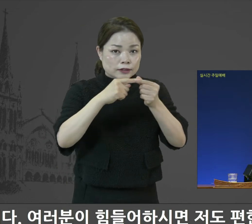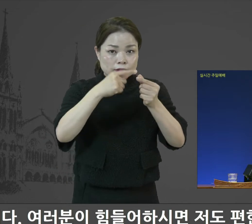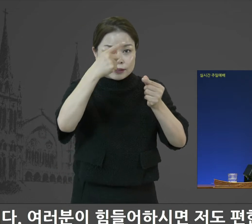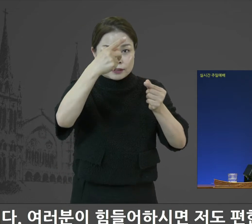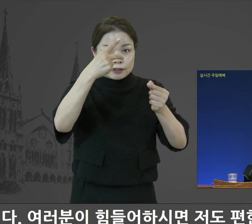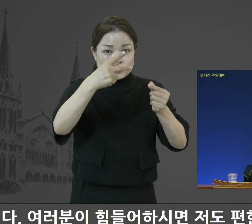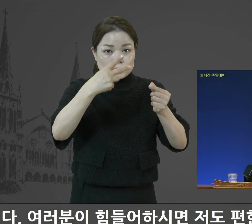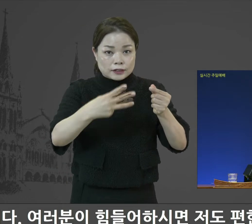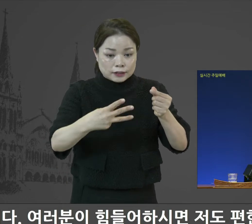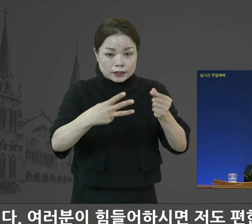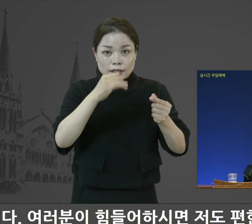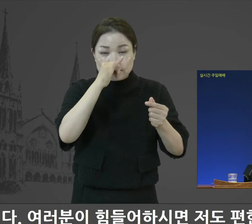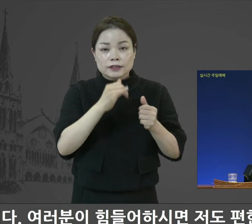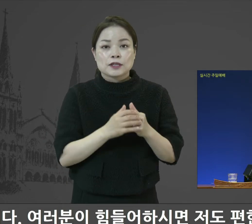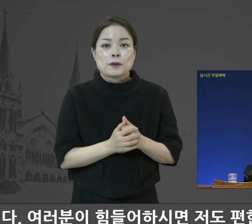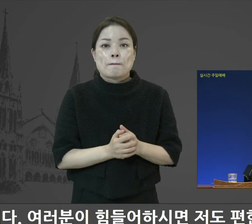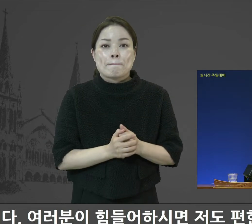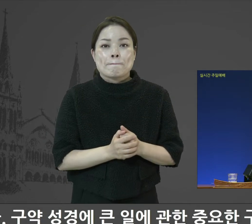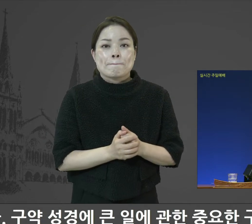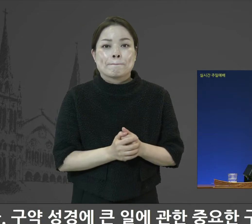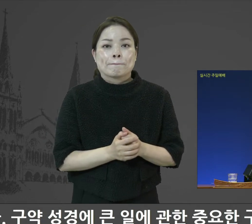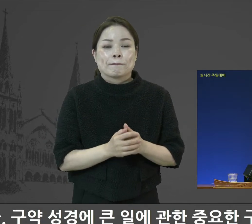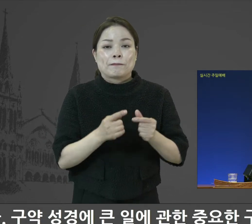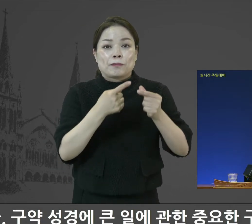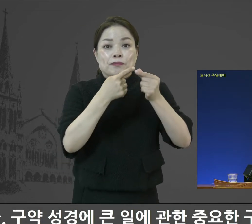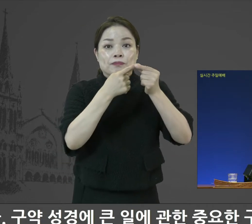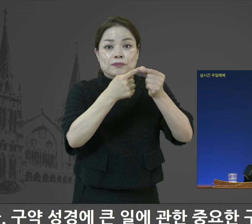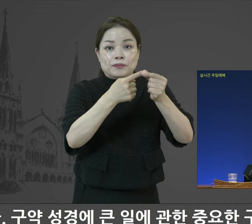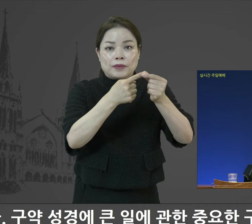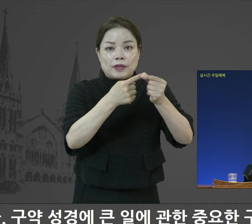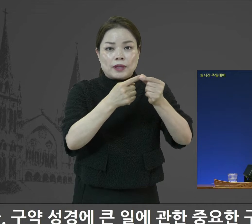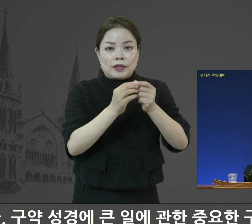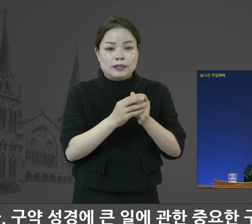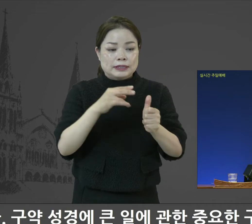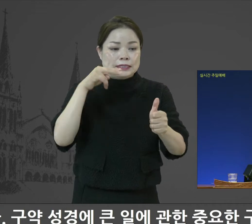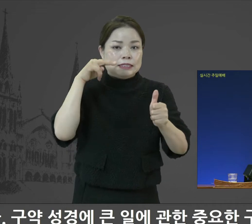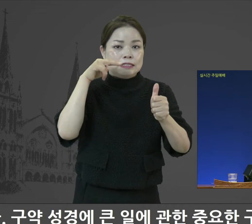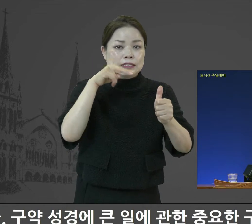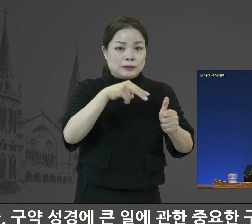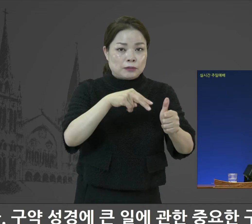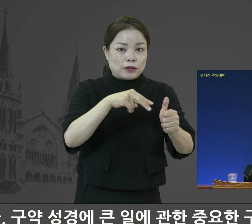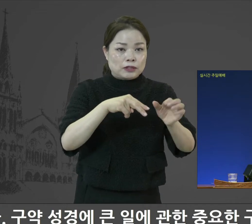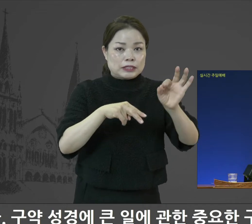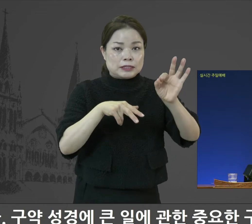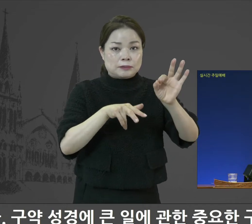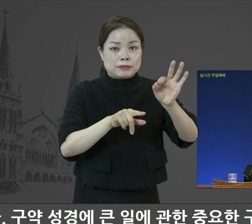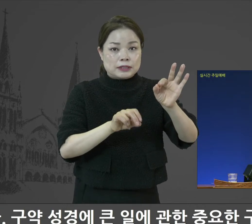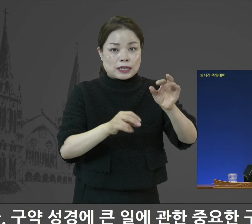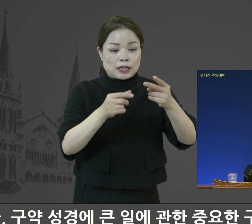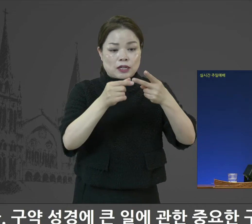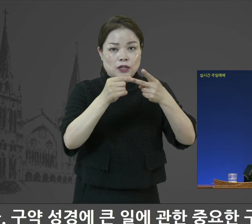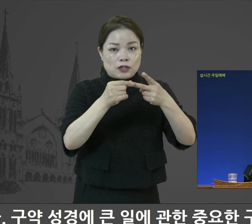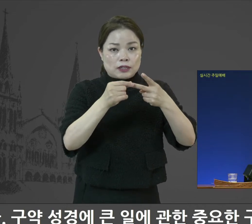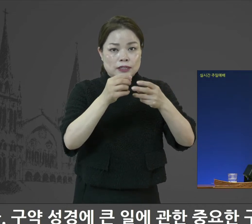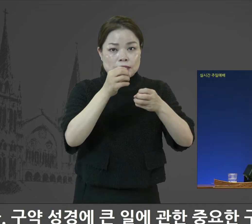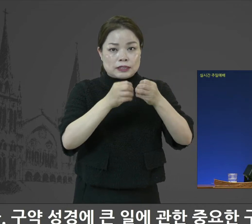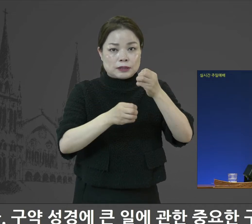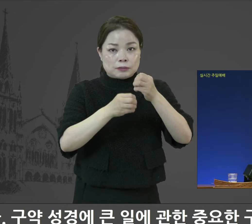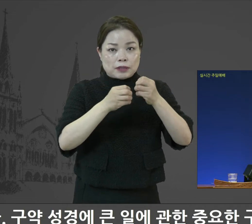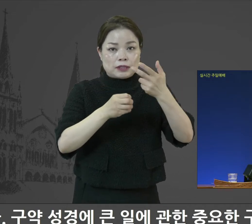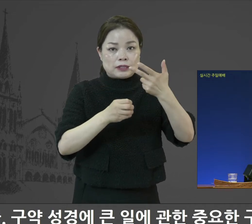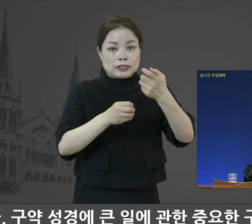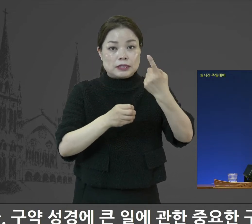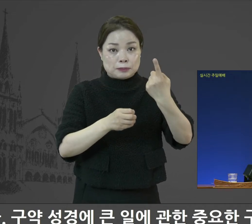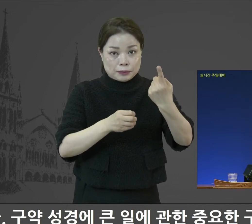이제 나누려고 그러는데, 첫 번째가 신명기 10장이고요. 두 번째가 시편